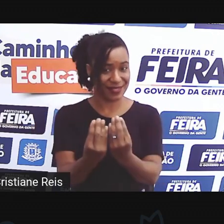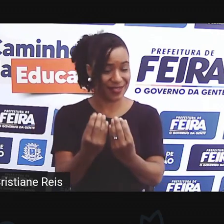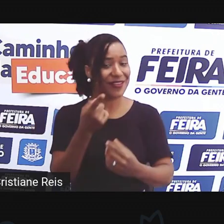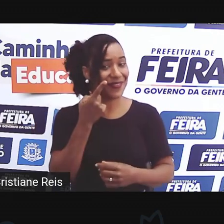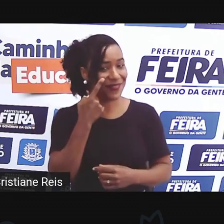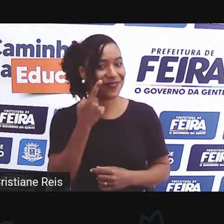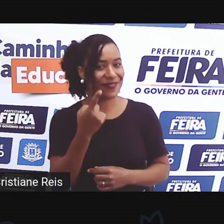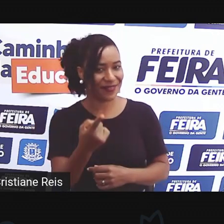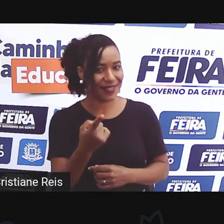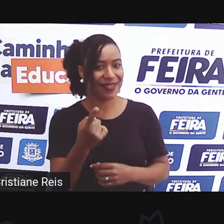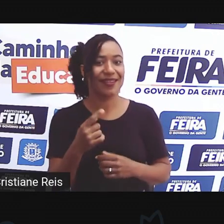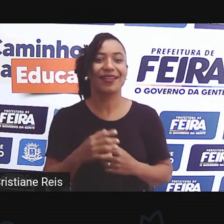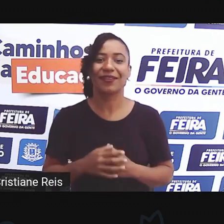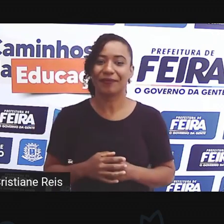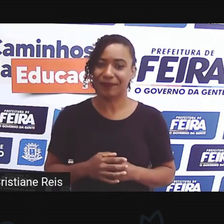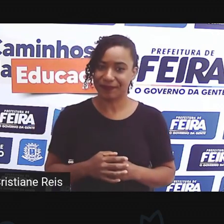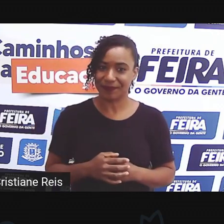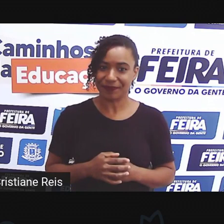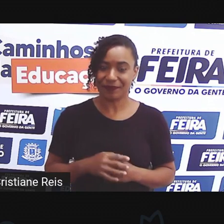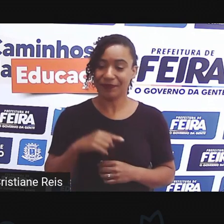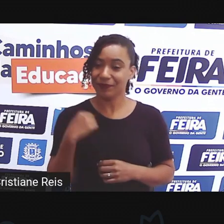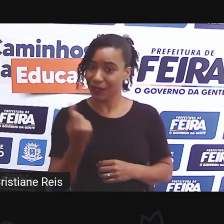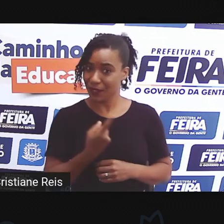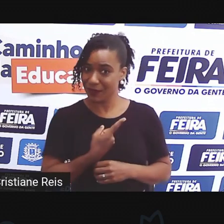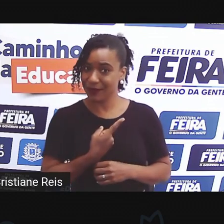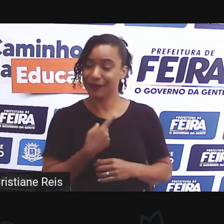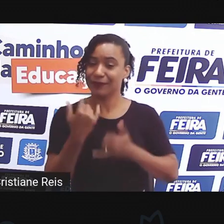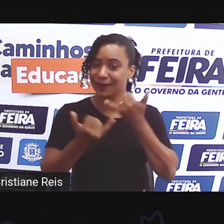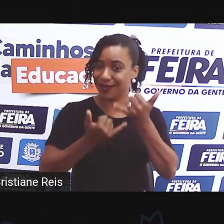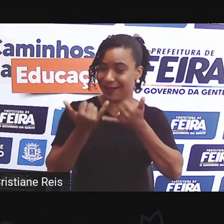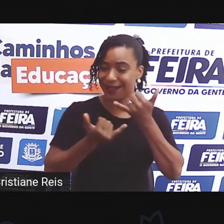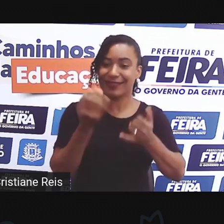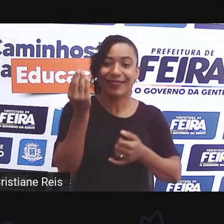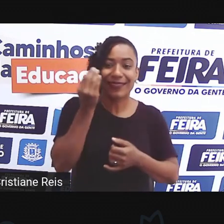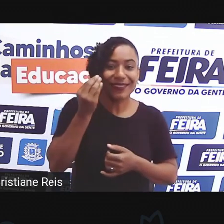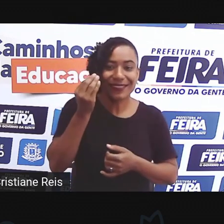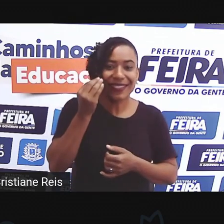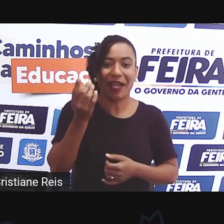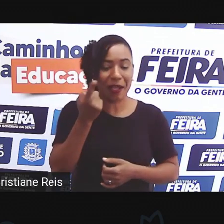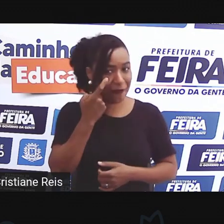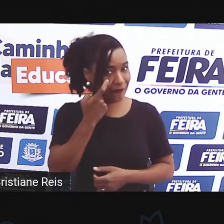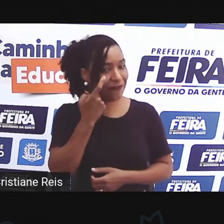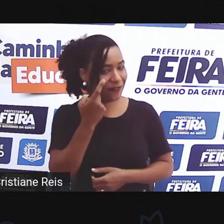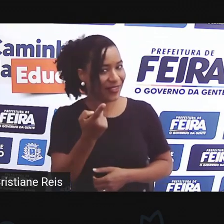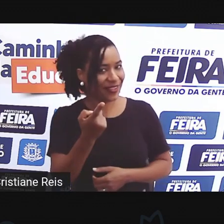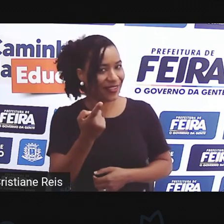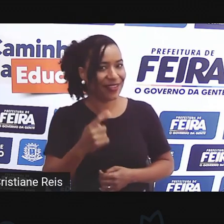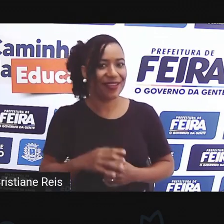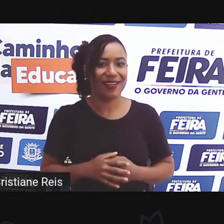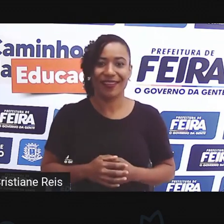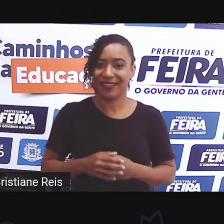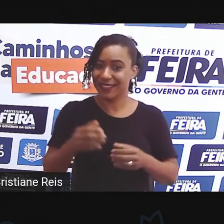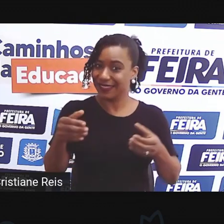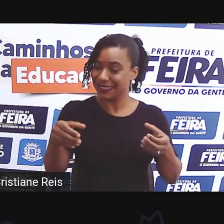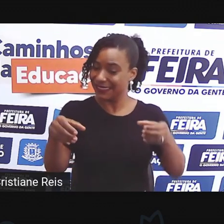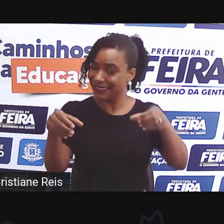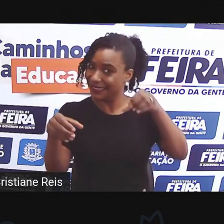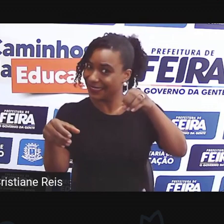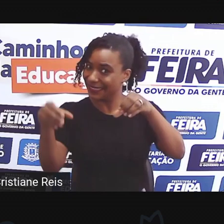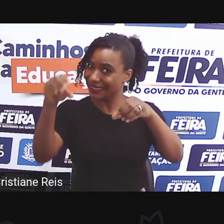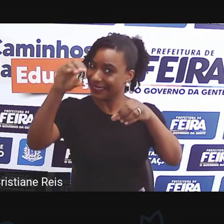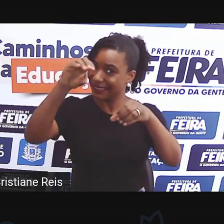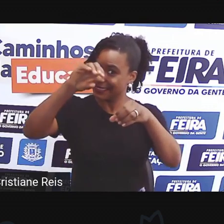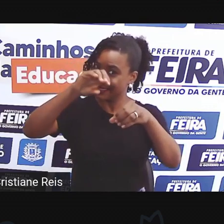Porque a brincadeira agora é a gente brincar de testar. Então vamos lá, hein? Olha lá. Será que vai dar? Tan, tan, tan, tan,